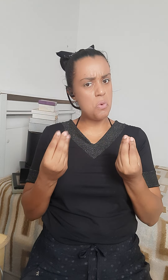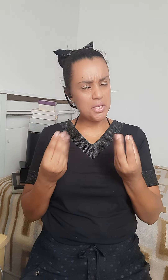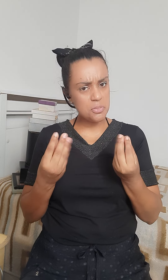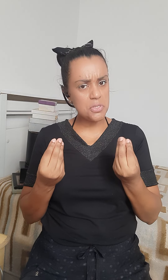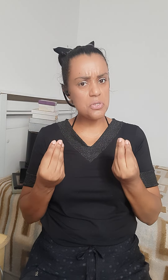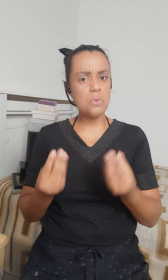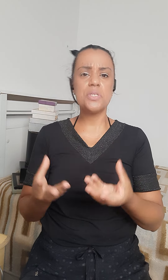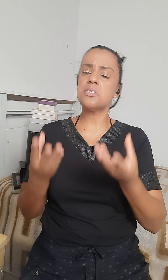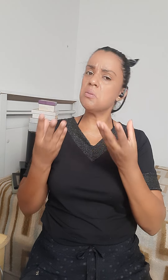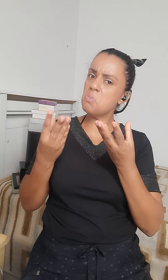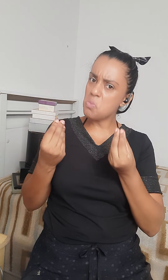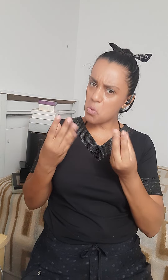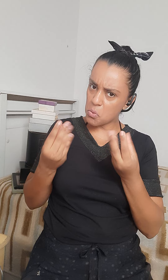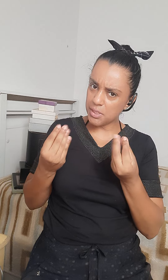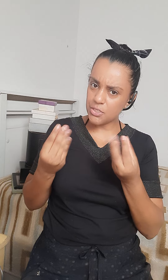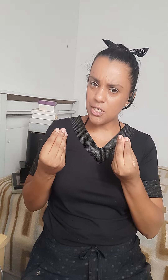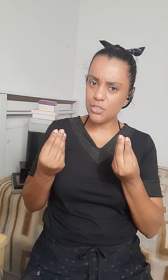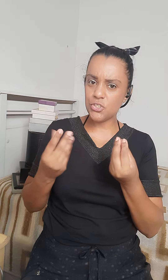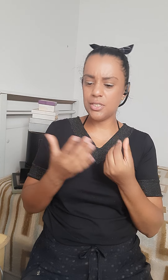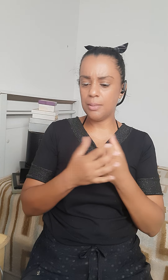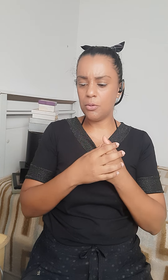Muitas pessoas, muita gente, tá bom?